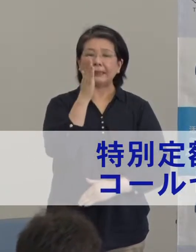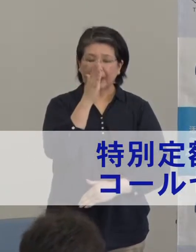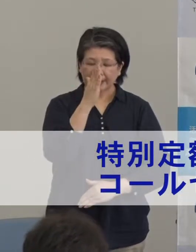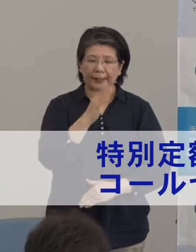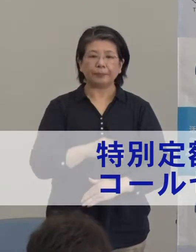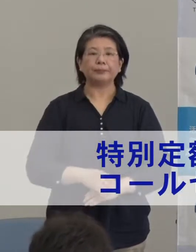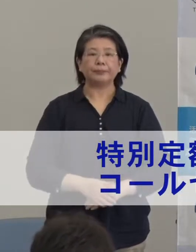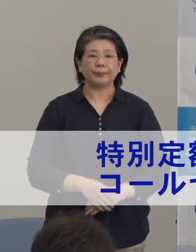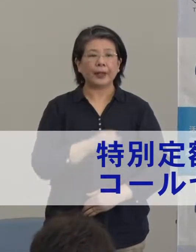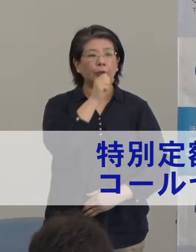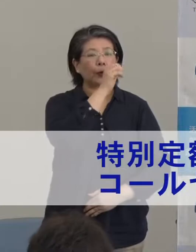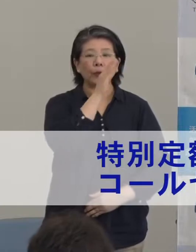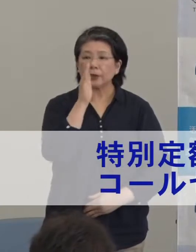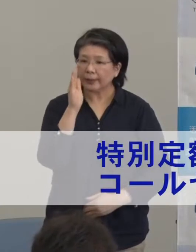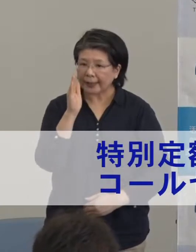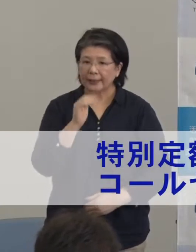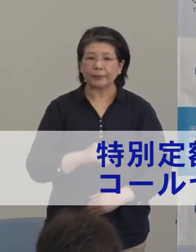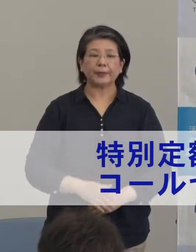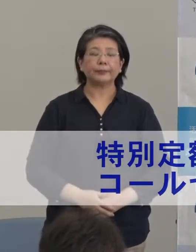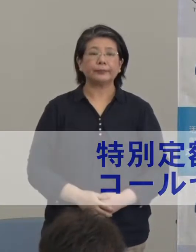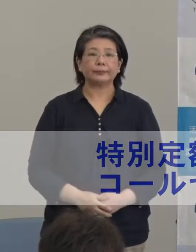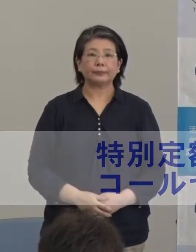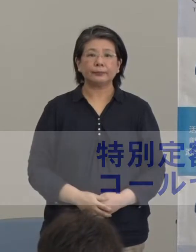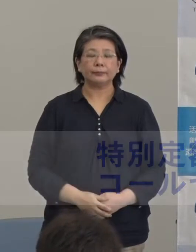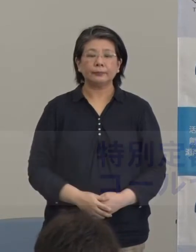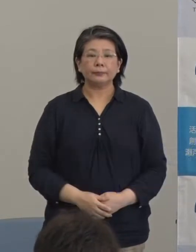ませんので、よろしくお願いいたしたいと存じます。